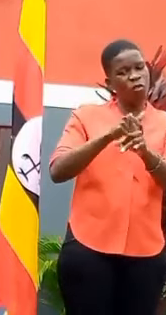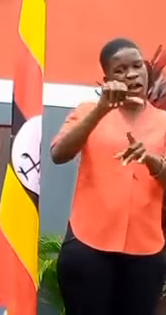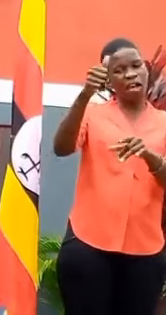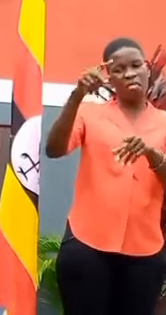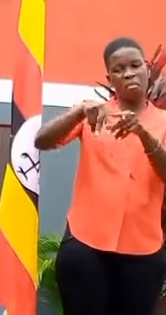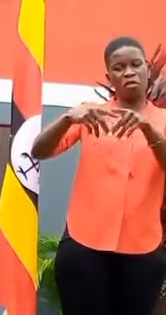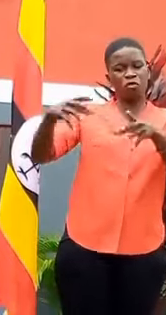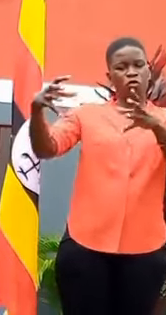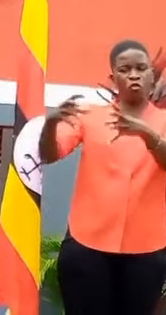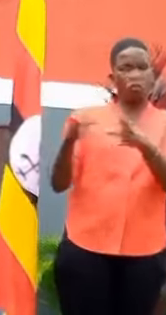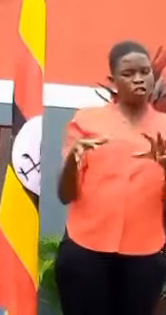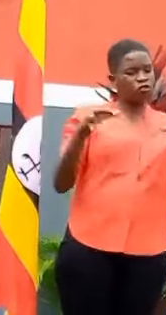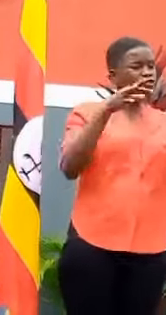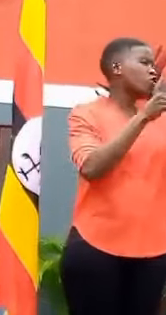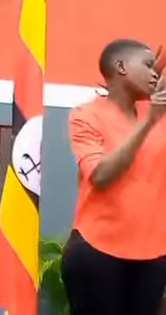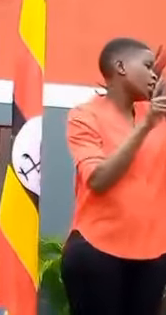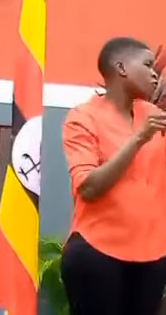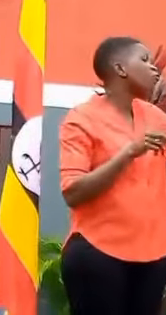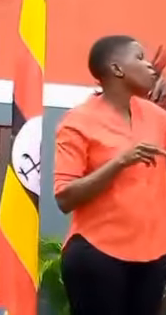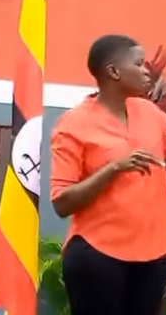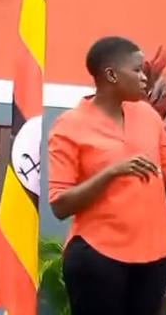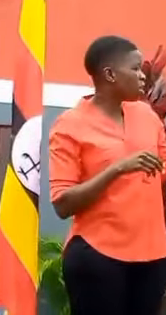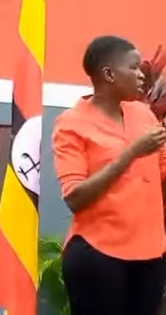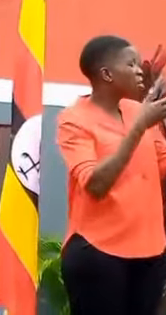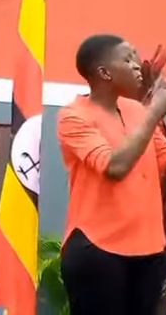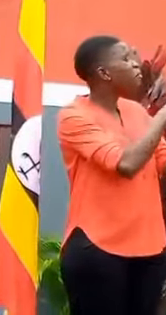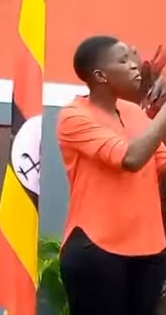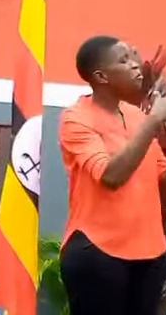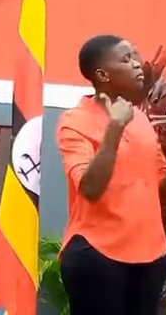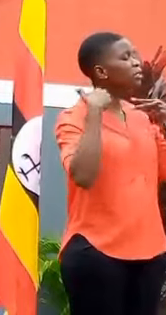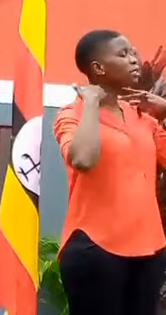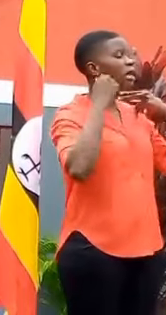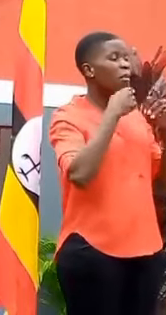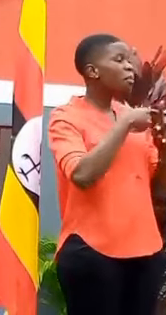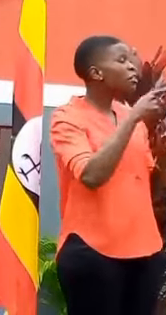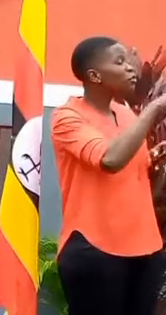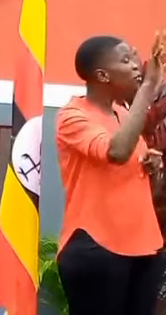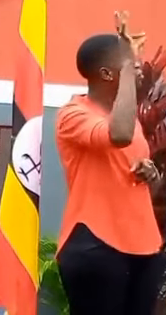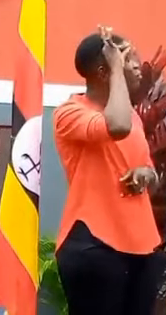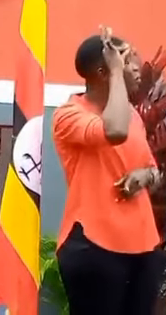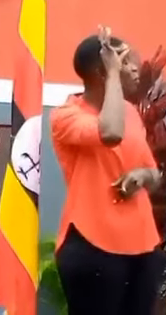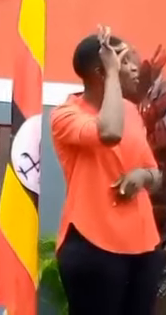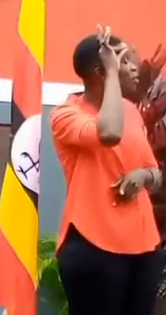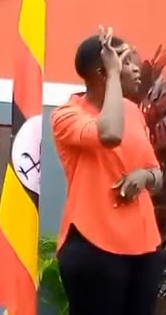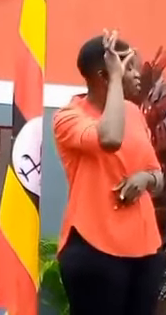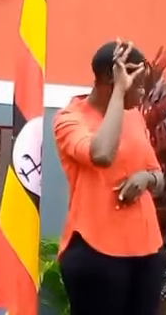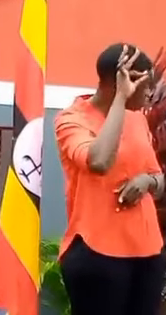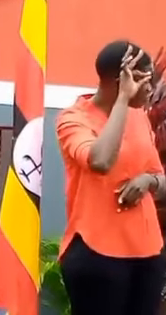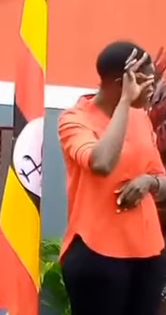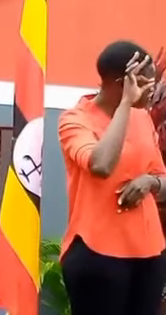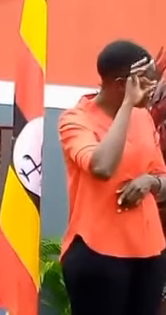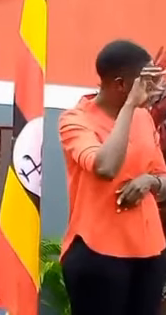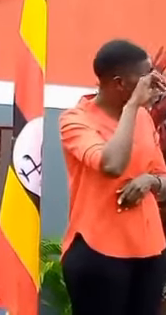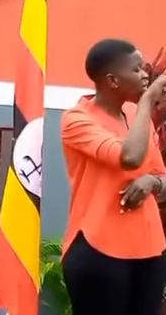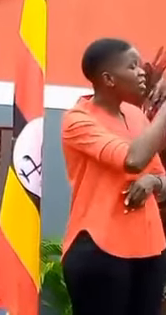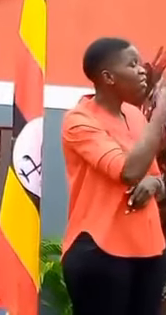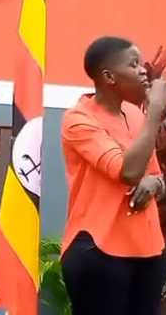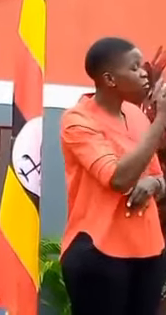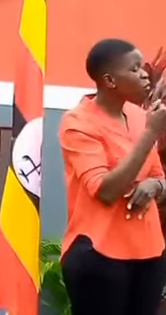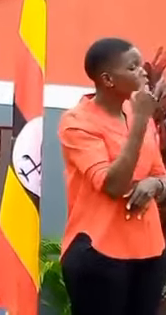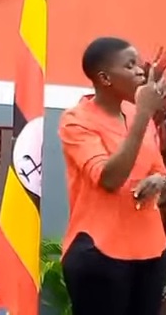kulaba nti mubadde basibe naye nga temumanyi nakumanya nti muli basibe kyogeddeko awo ne mbajjukiza omukyala